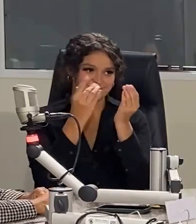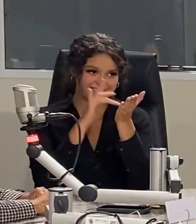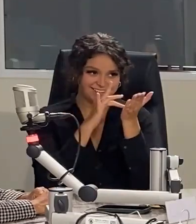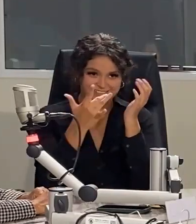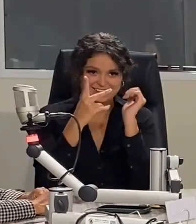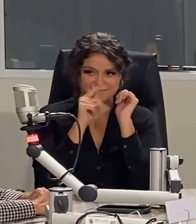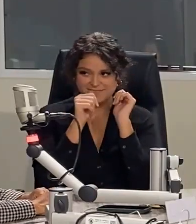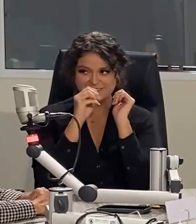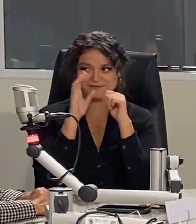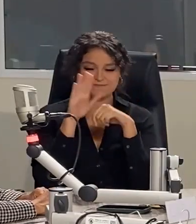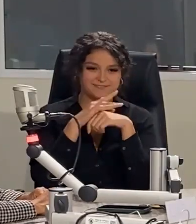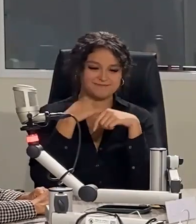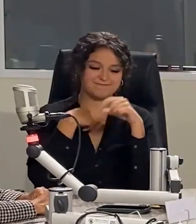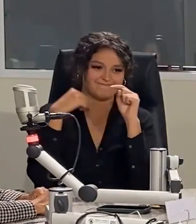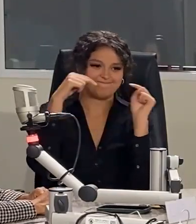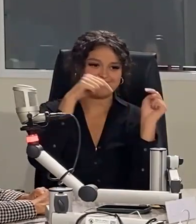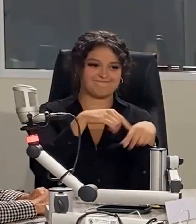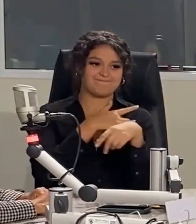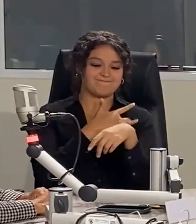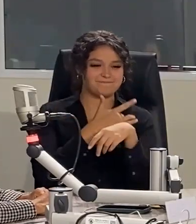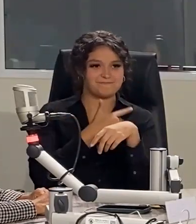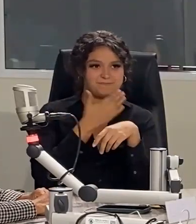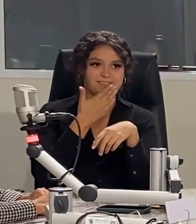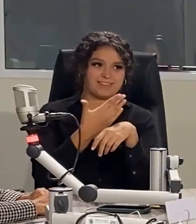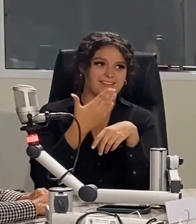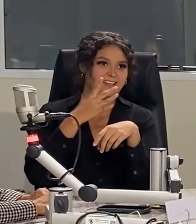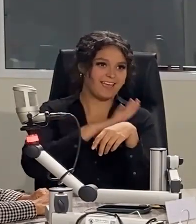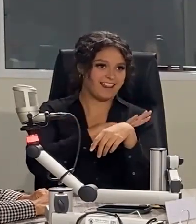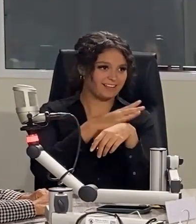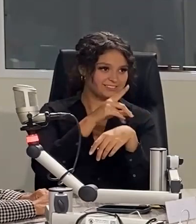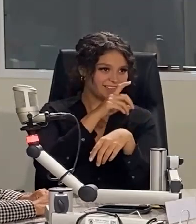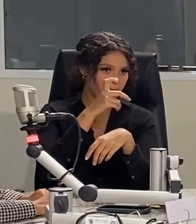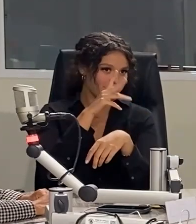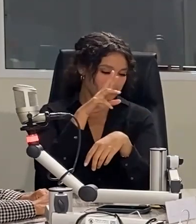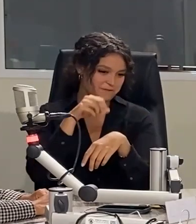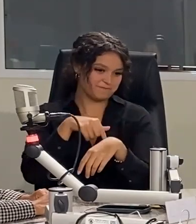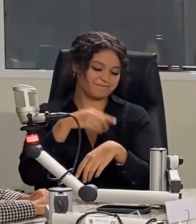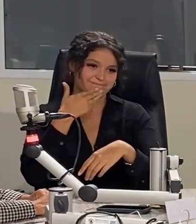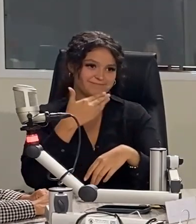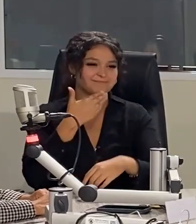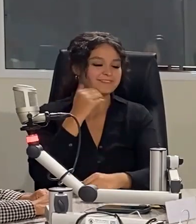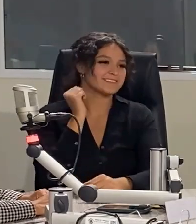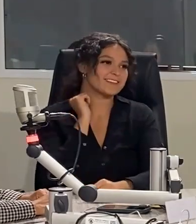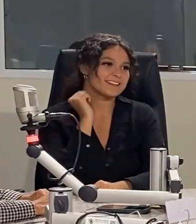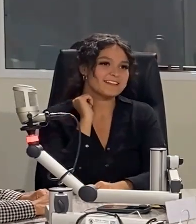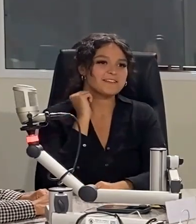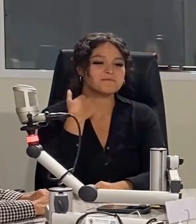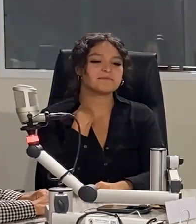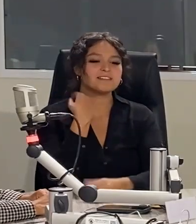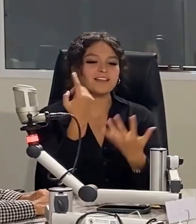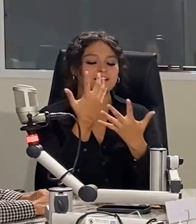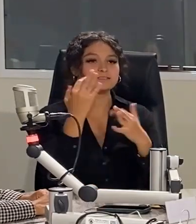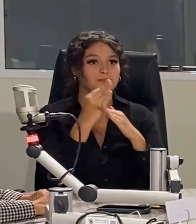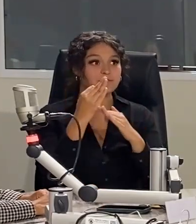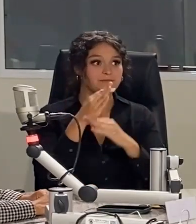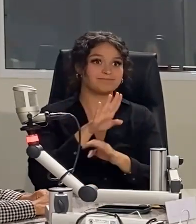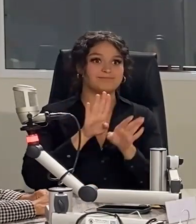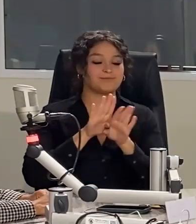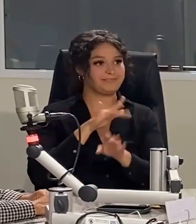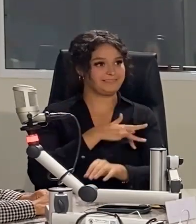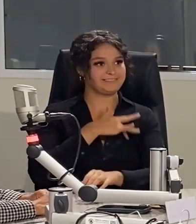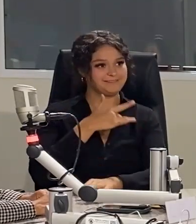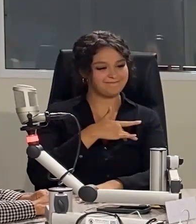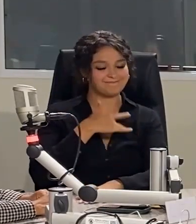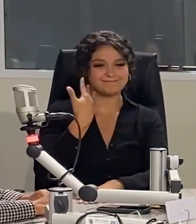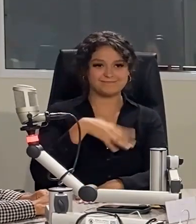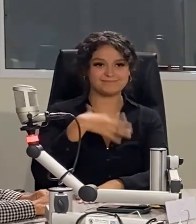Bueno, primero, antes que nada, Pau, muchísimas gracias por la invitación y Generación Pro increíblemente,